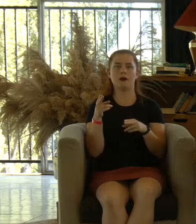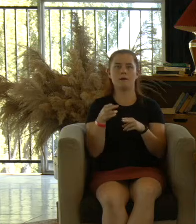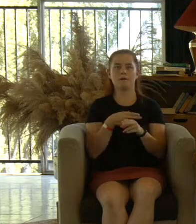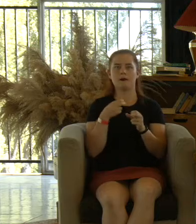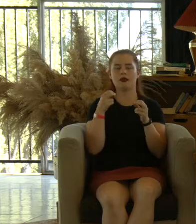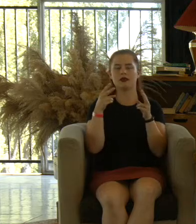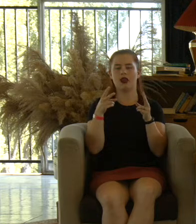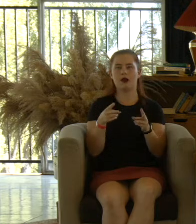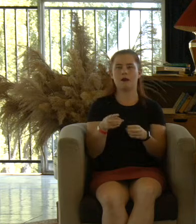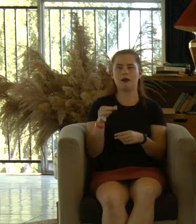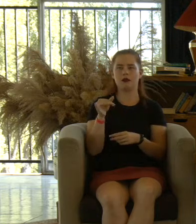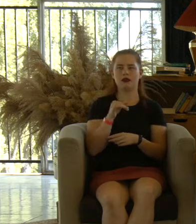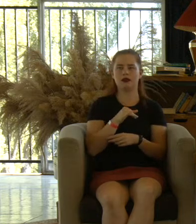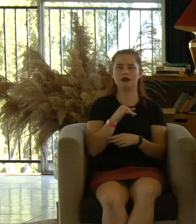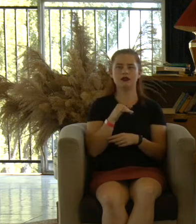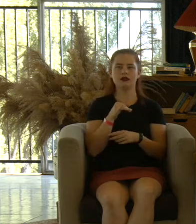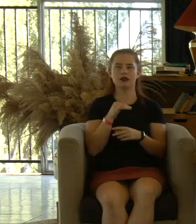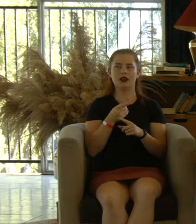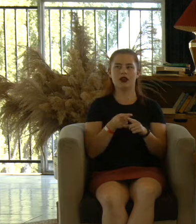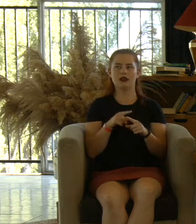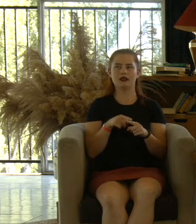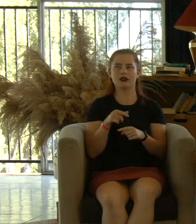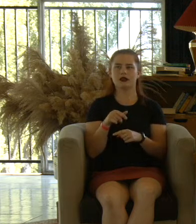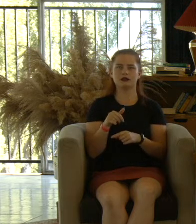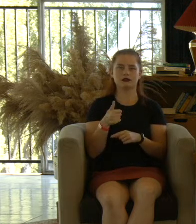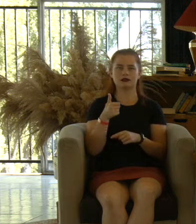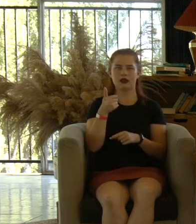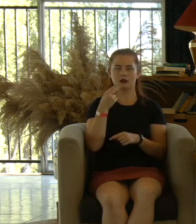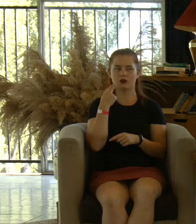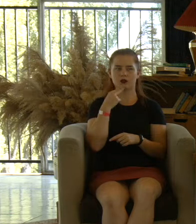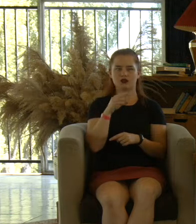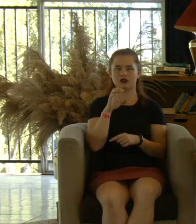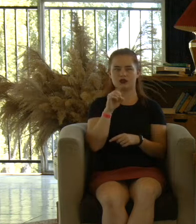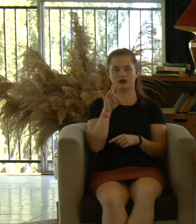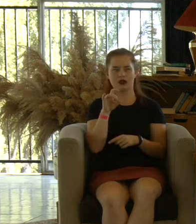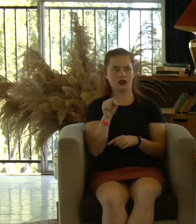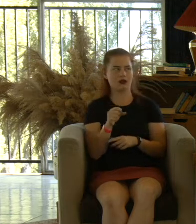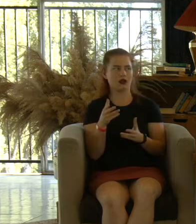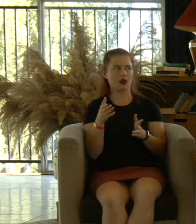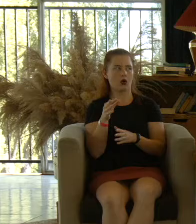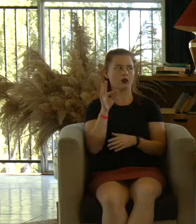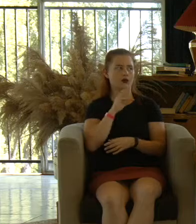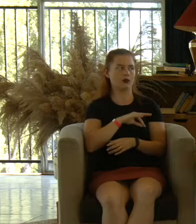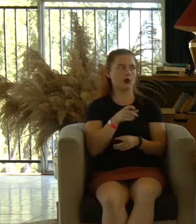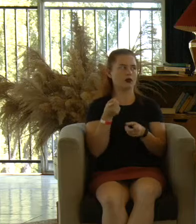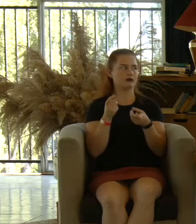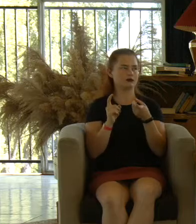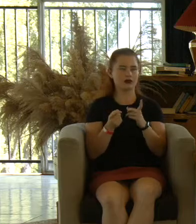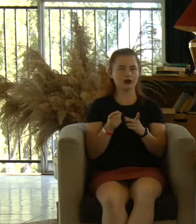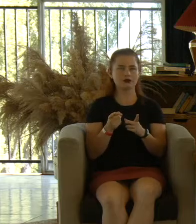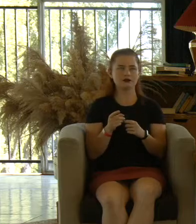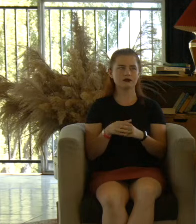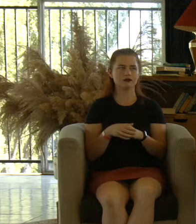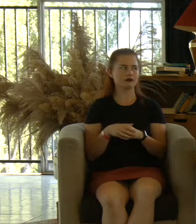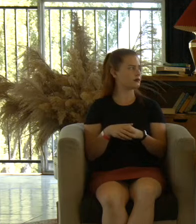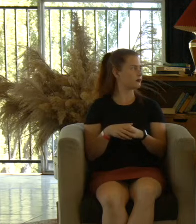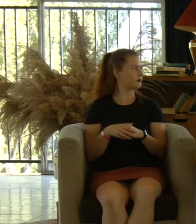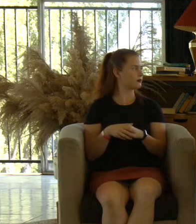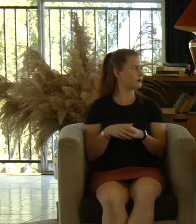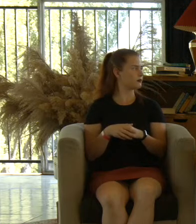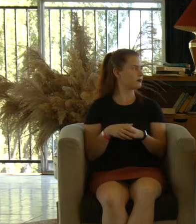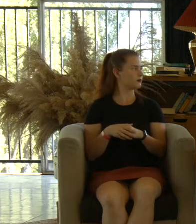сера, на которую многие грешат, из них вообще самая безвредная, и серу используют в том числе натуралисты, поскольку серу нужно использовать с